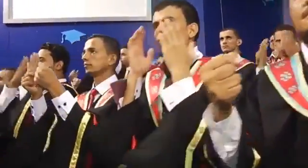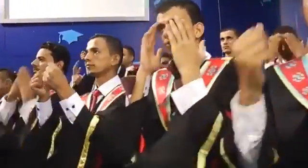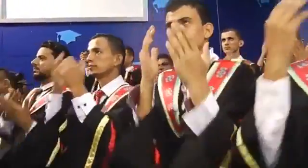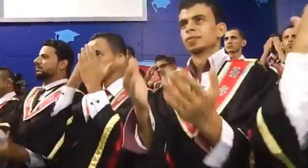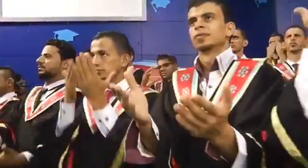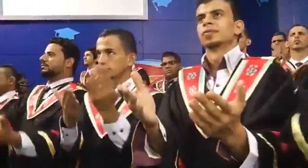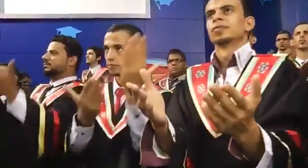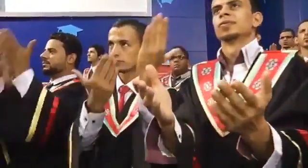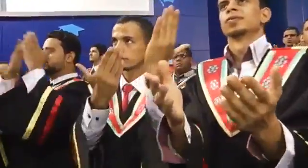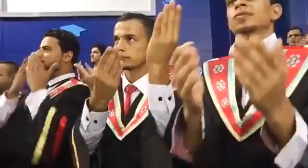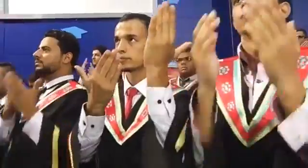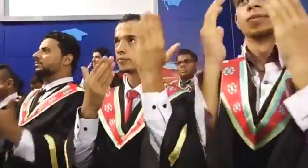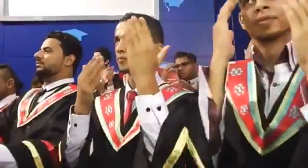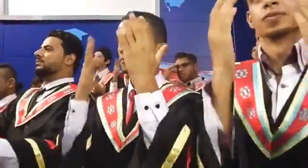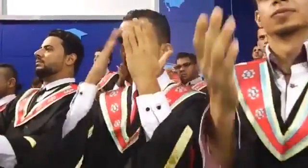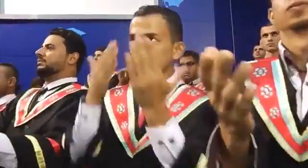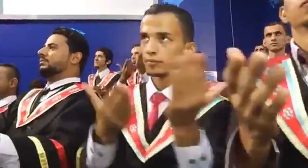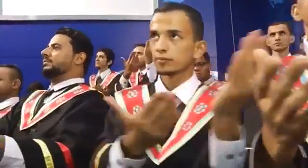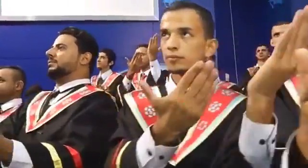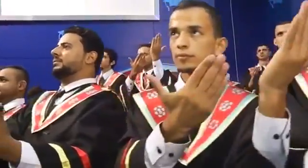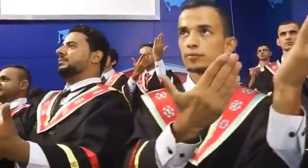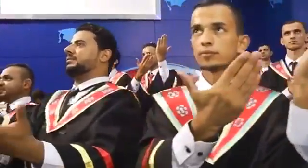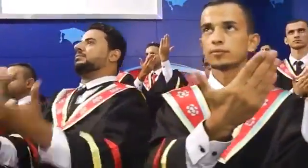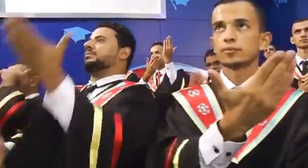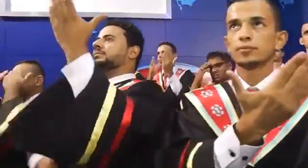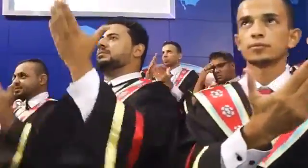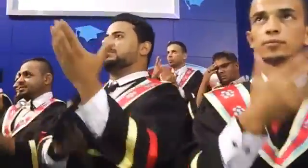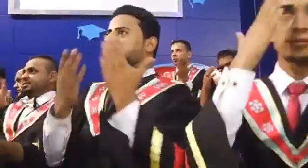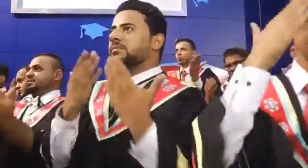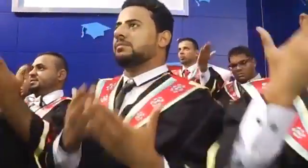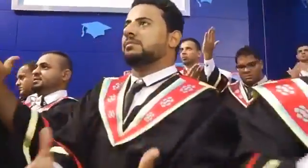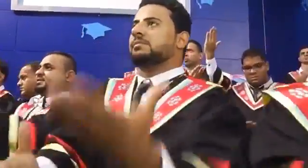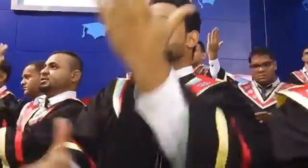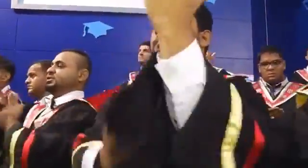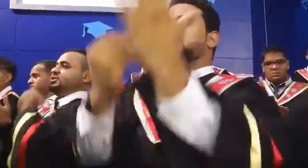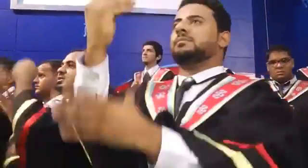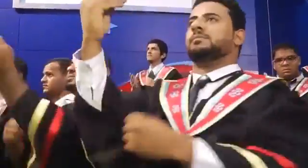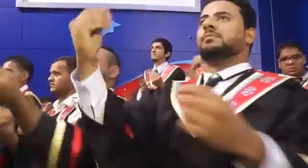لبيك لبيك لبيك جامعتي،